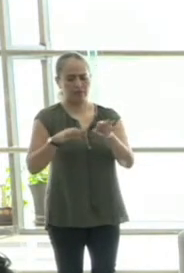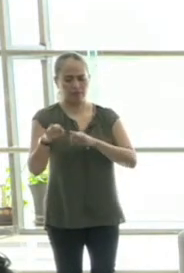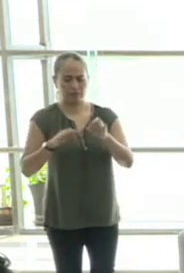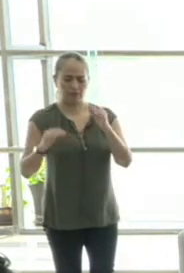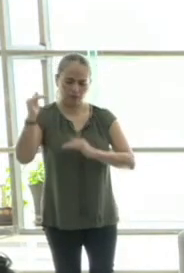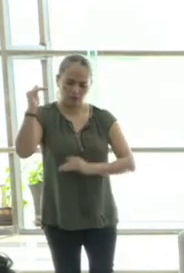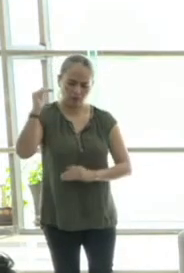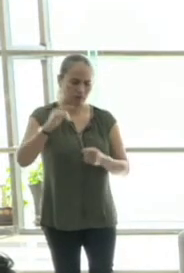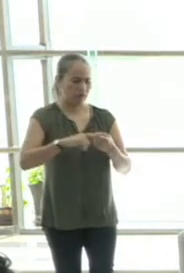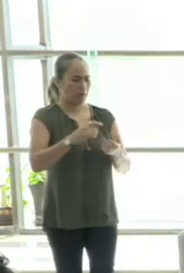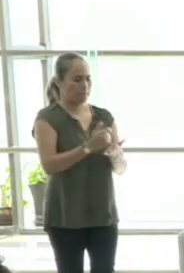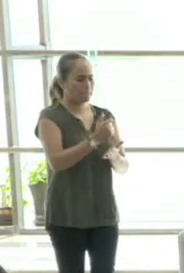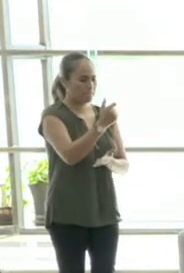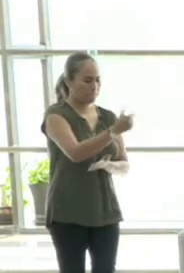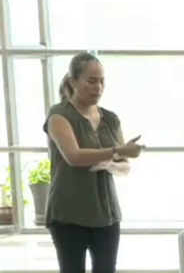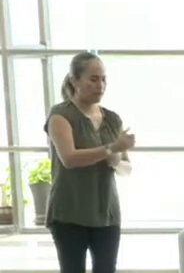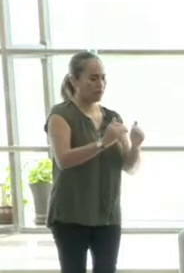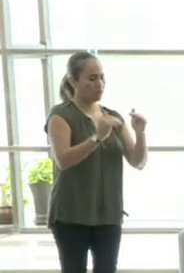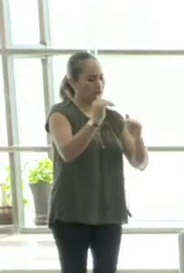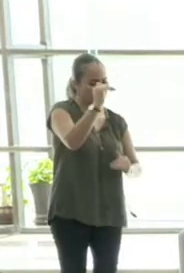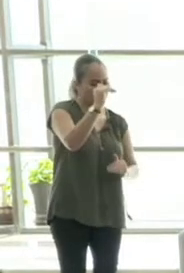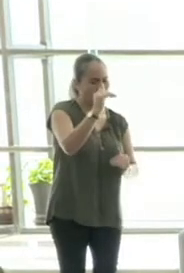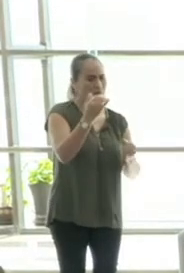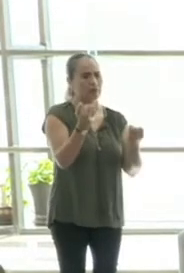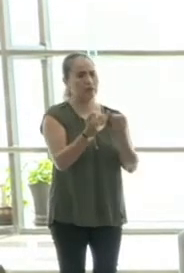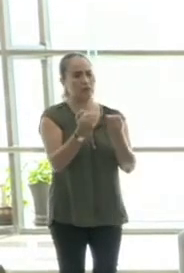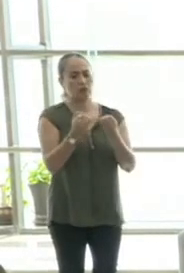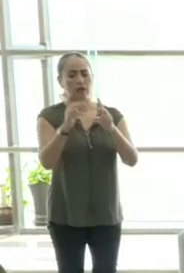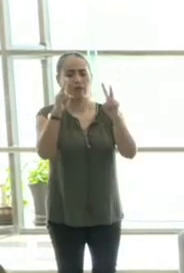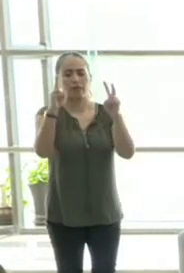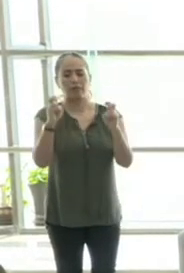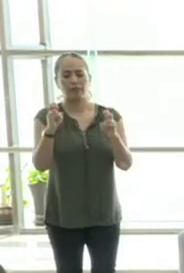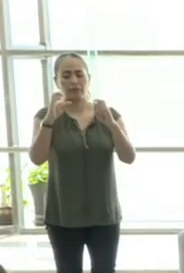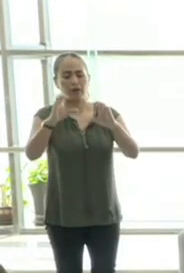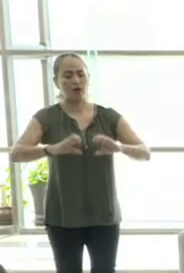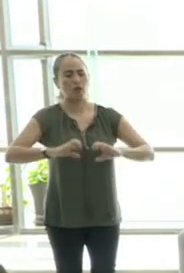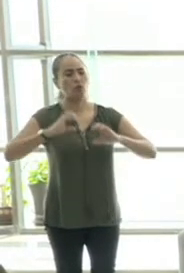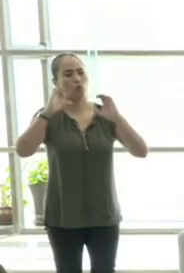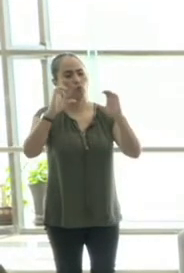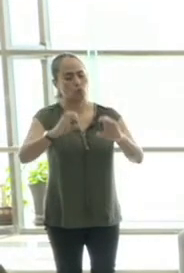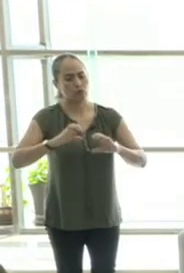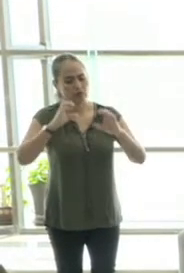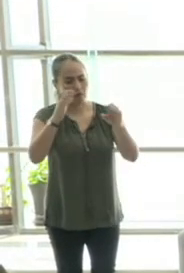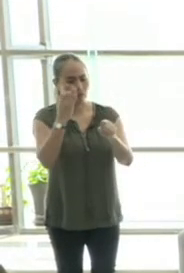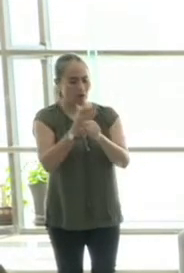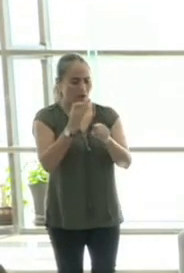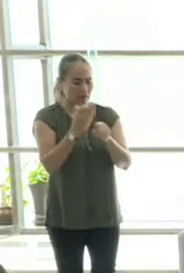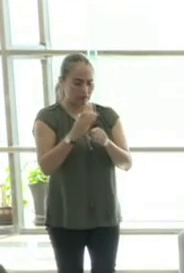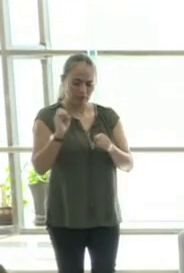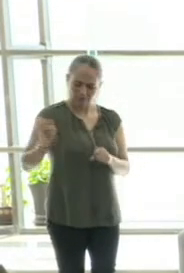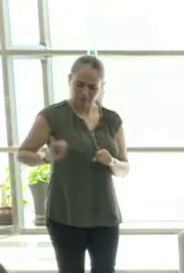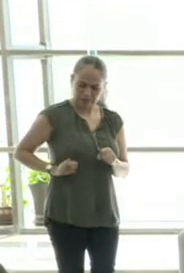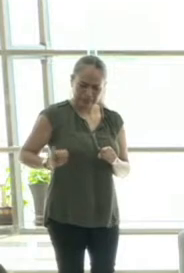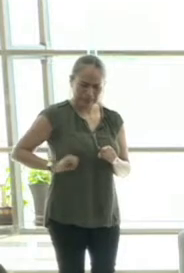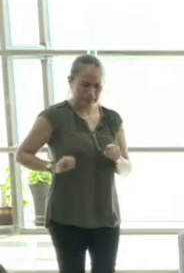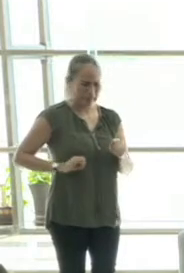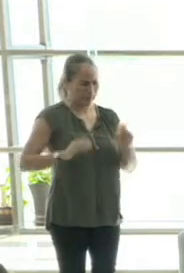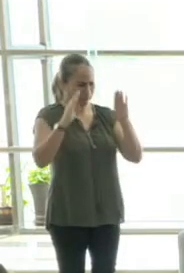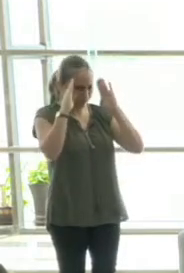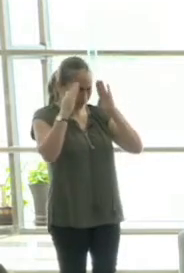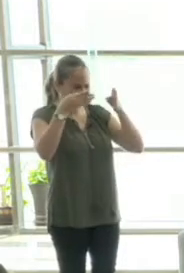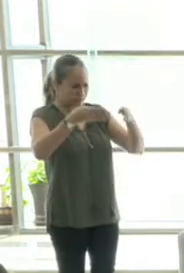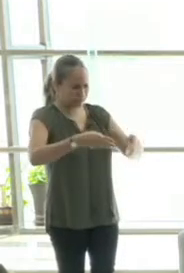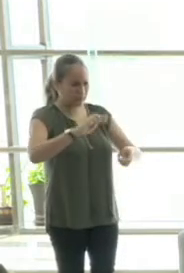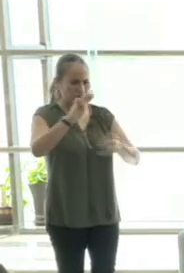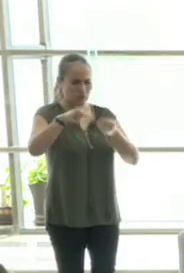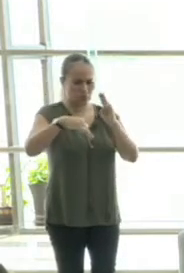salarial pero también el tema del cuidado que es un tema de la política pública en el que ahora estamos inmersas y que se está impulsando a nivel mundial